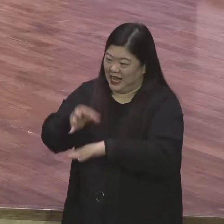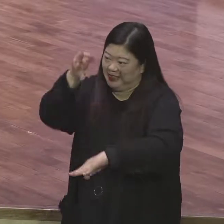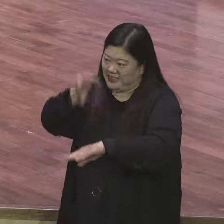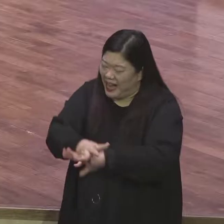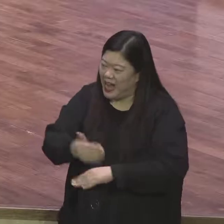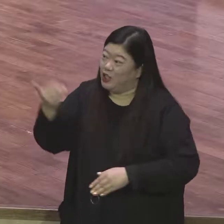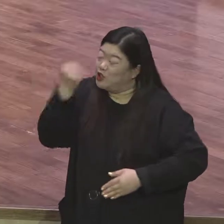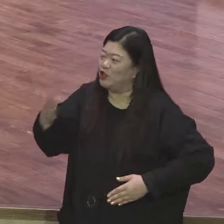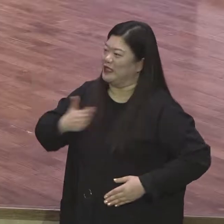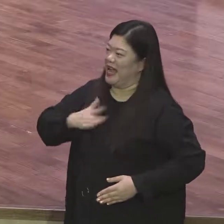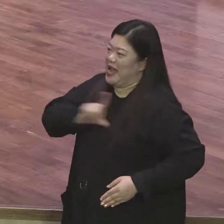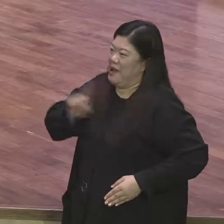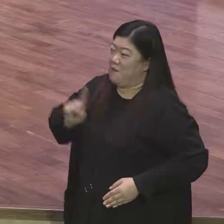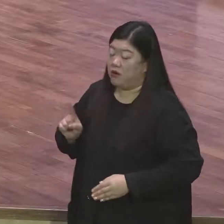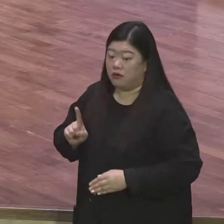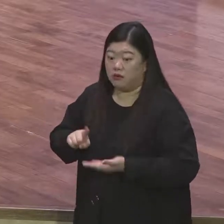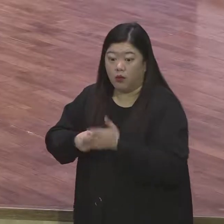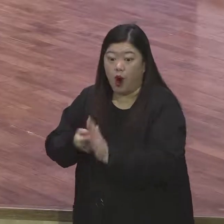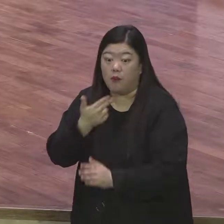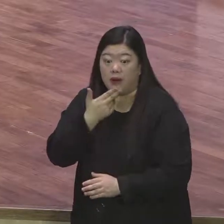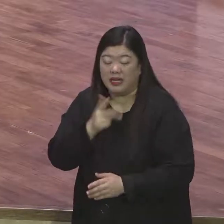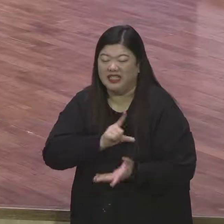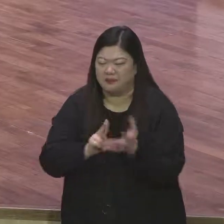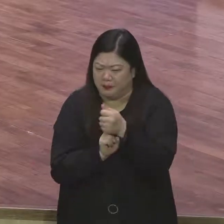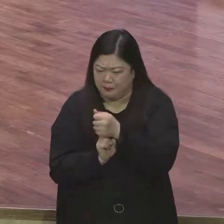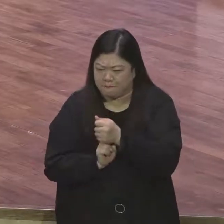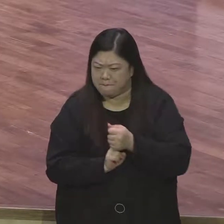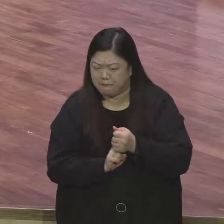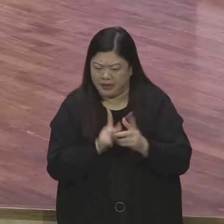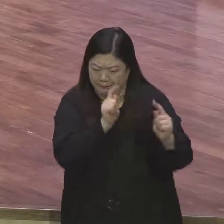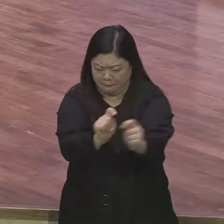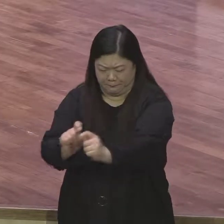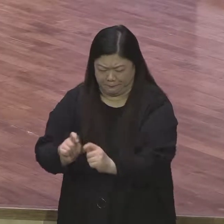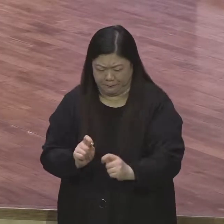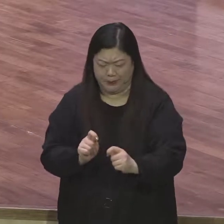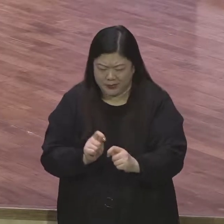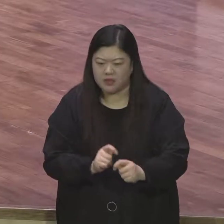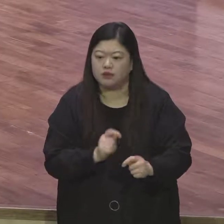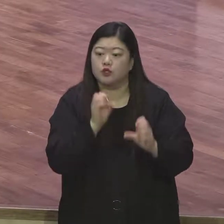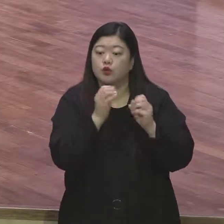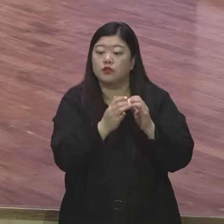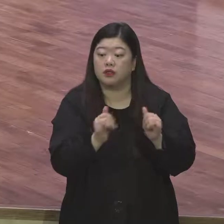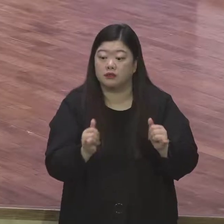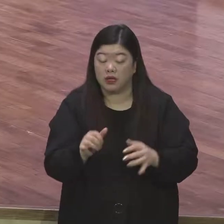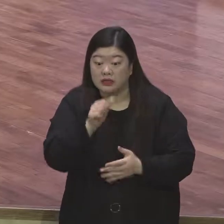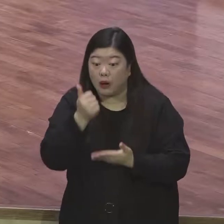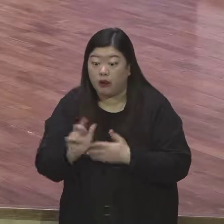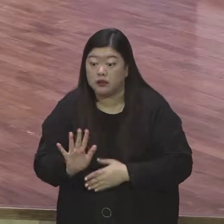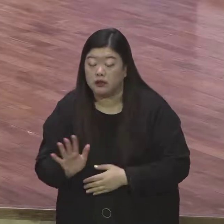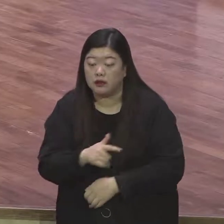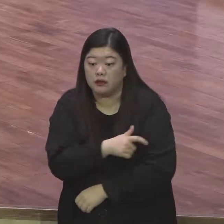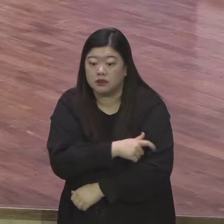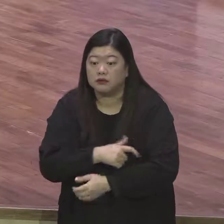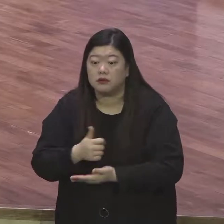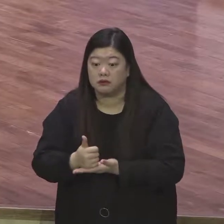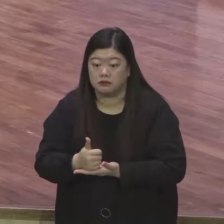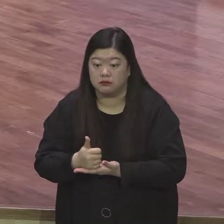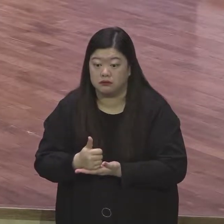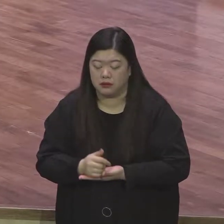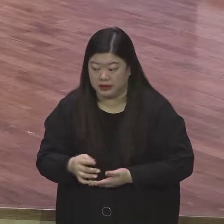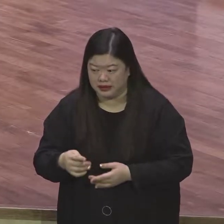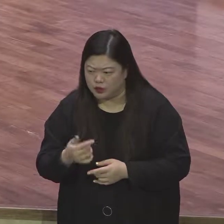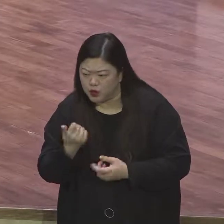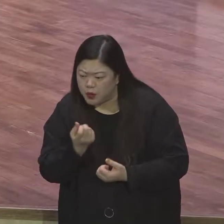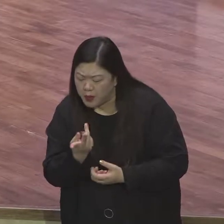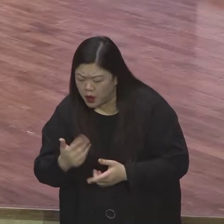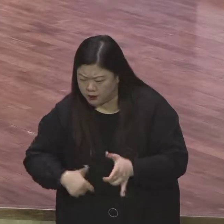생색내고 알아주길 바라는 게 아니라 아무도 몰라. 그냥 조용히 그냥. 장로도 아니에요. 그냥 조용히. 그